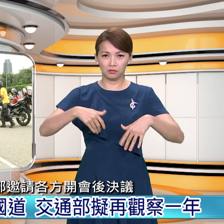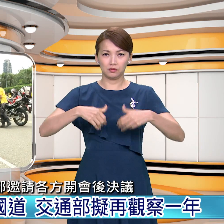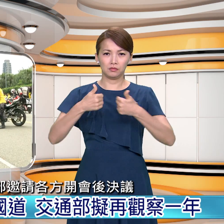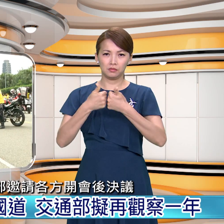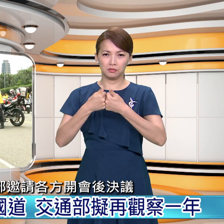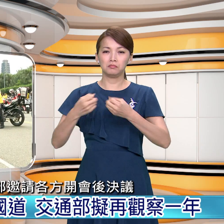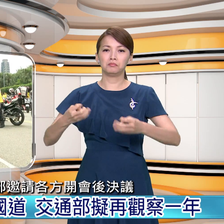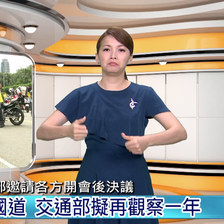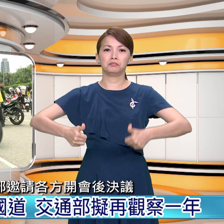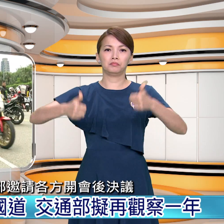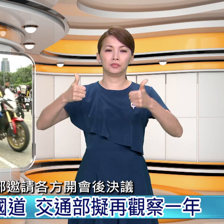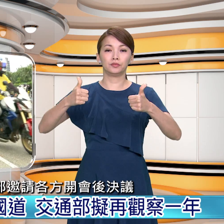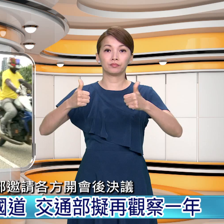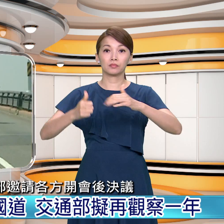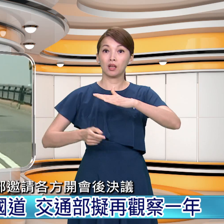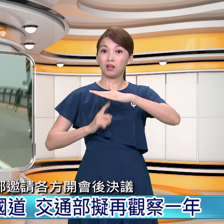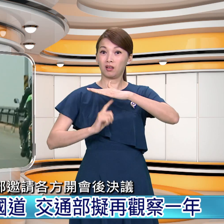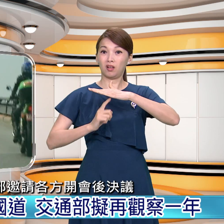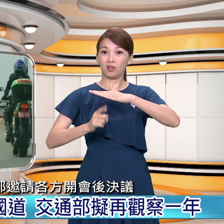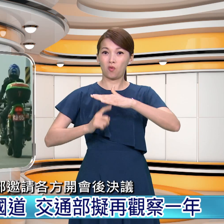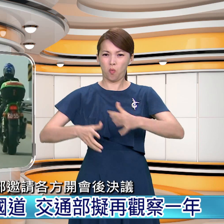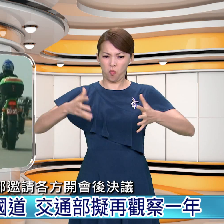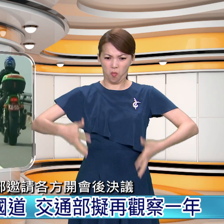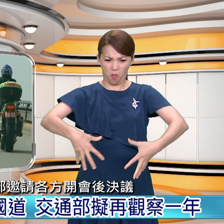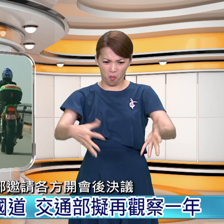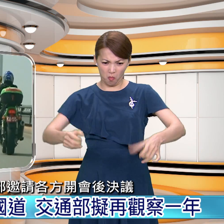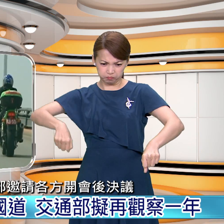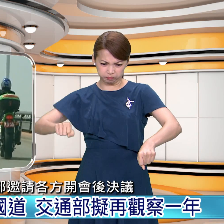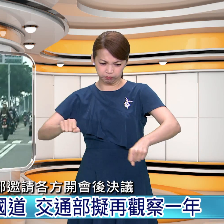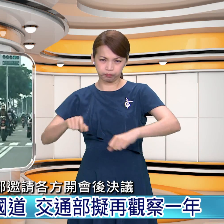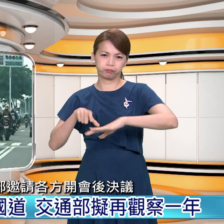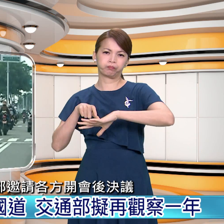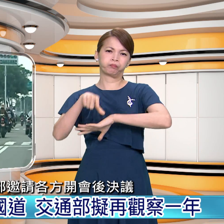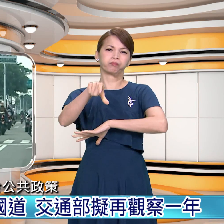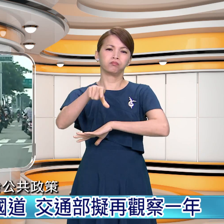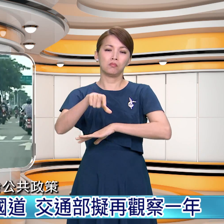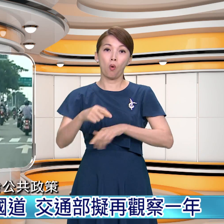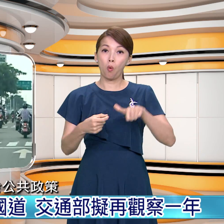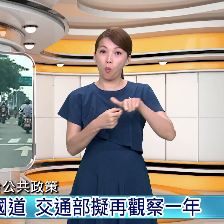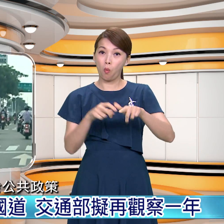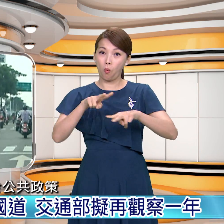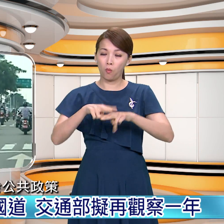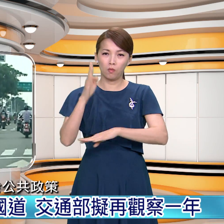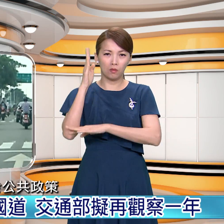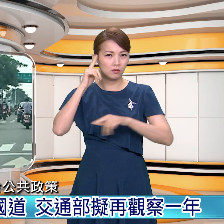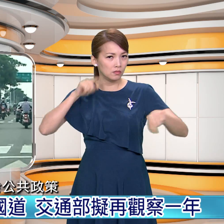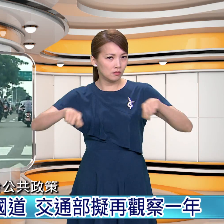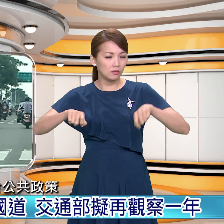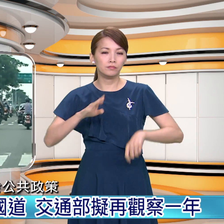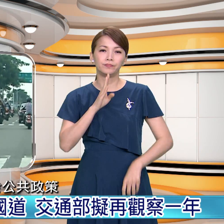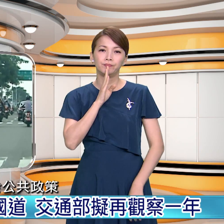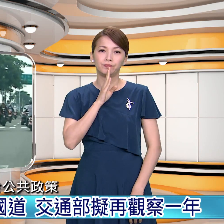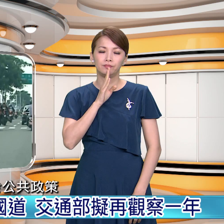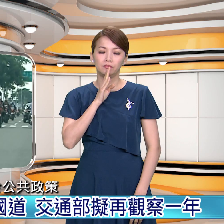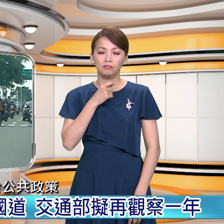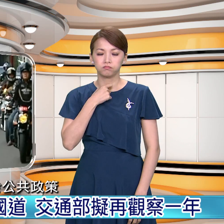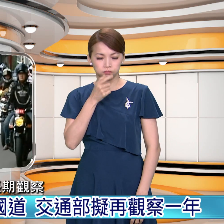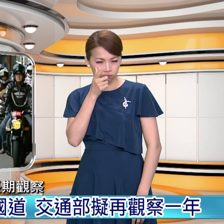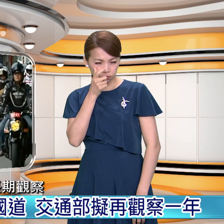部邀请各方开会之后决议，重机上国道是属于公共政策，需要